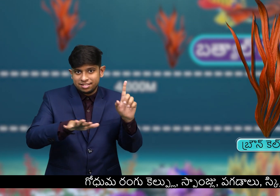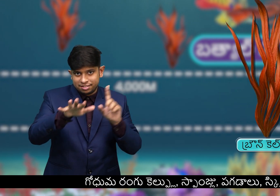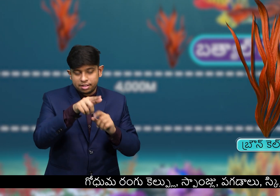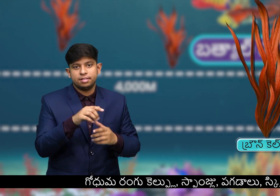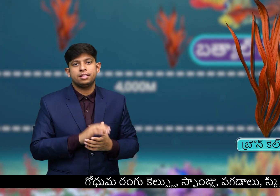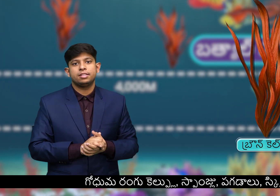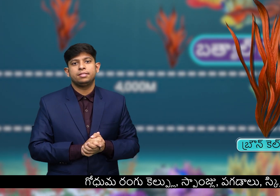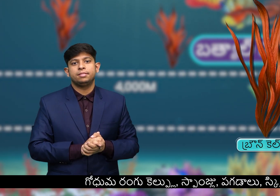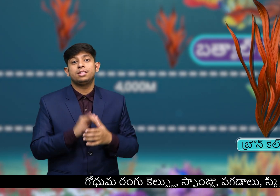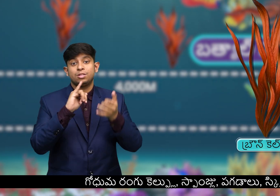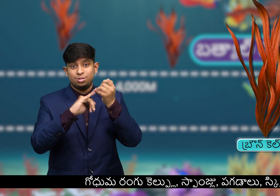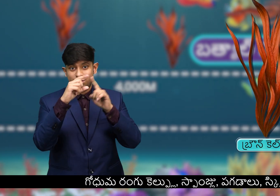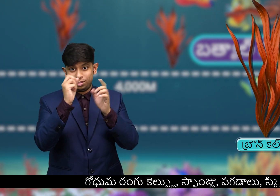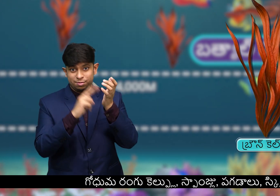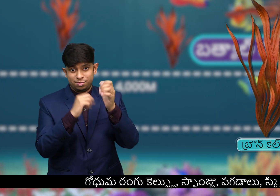స్క్విడ్ల